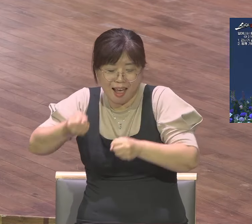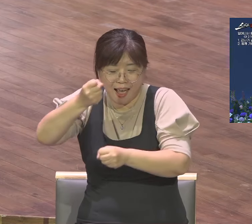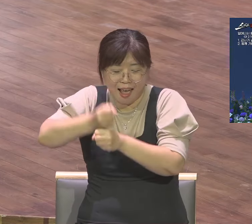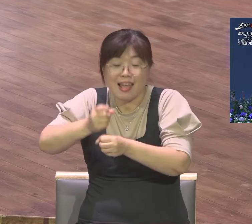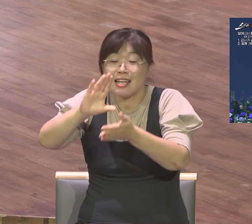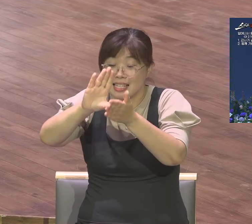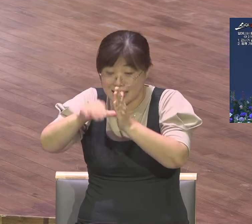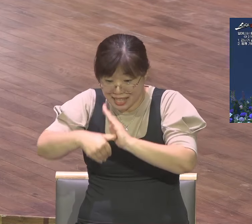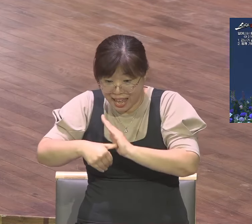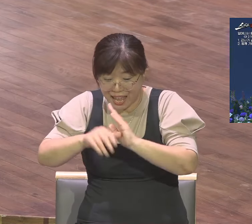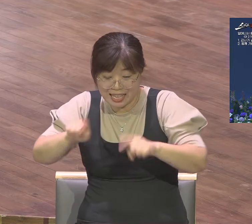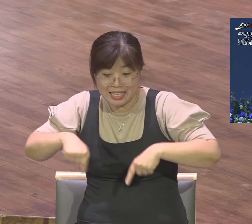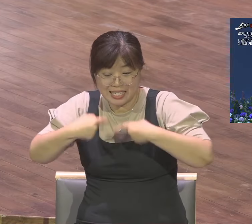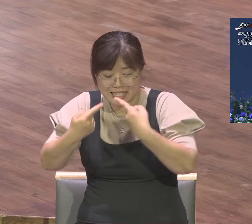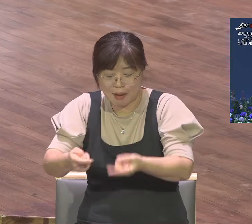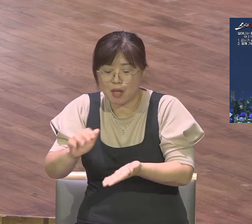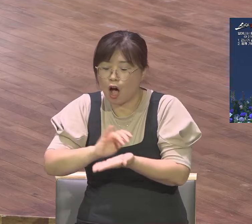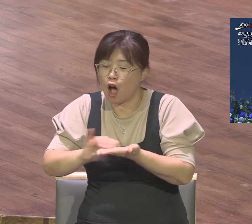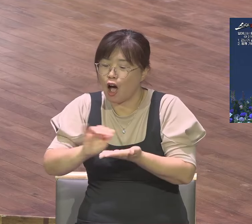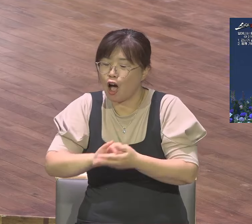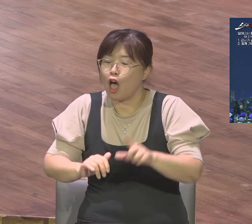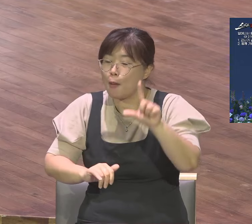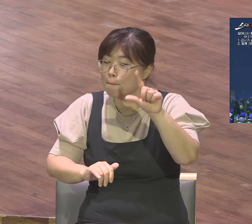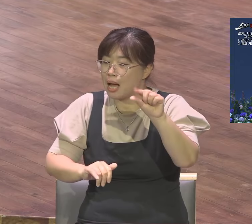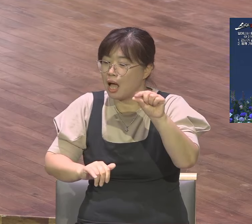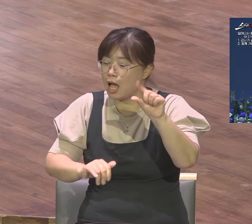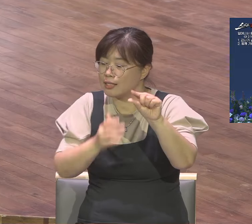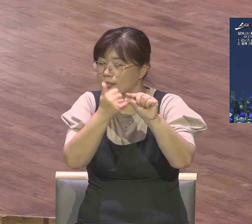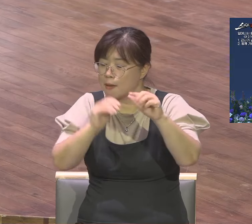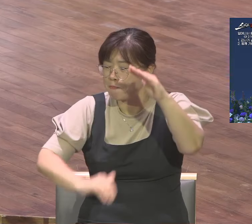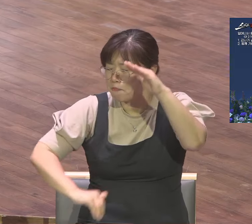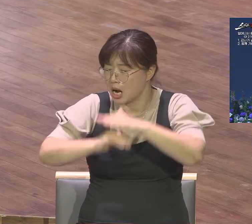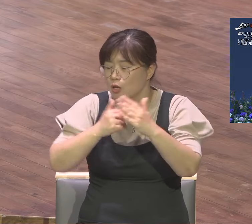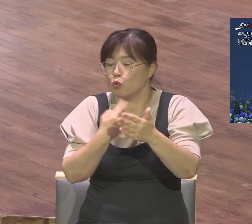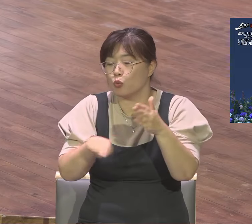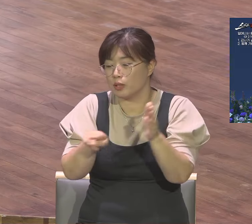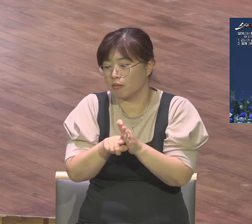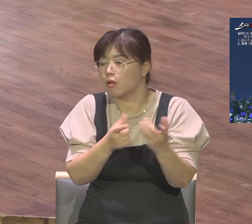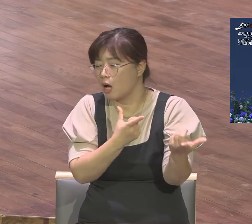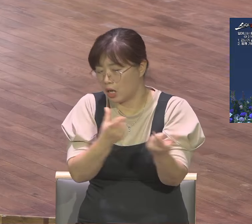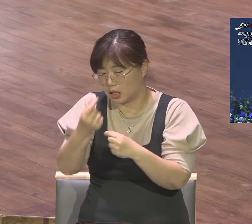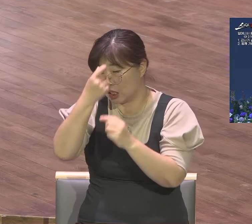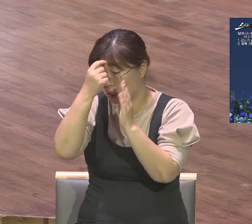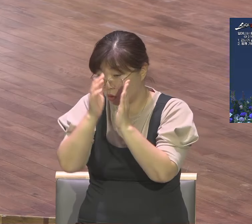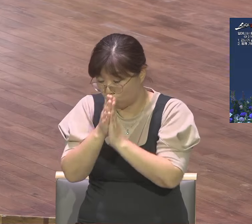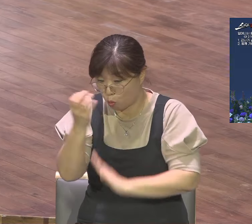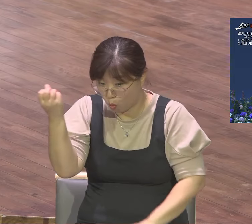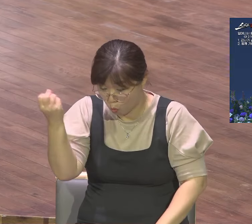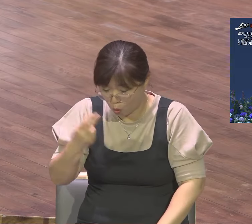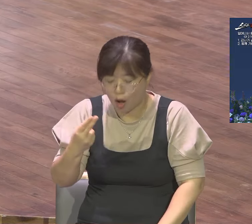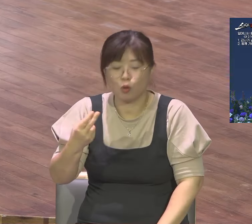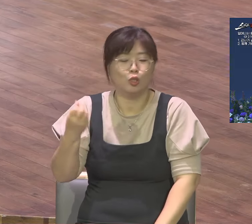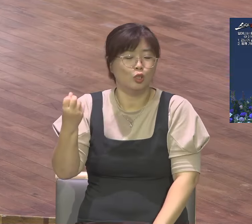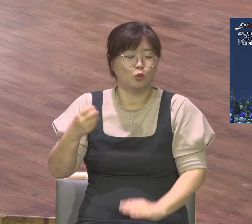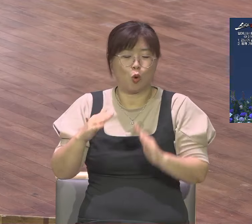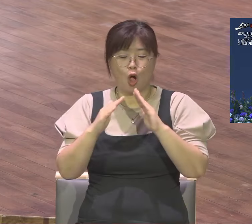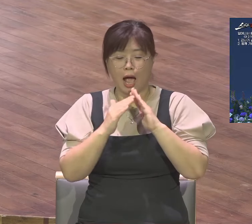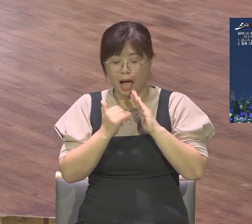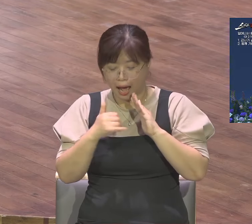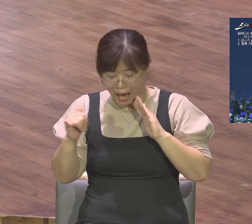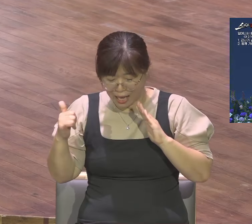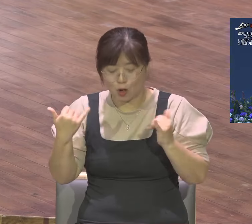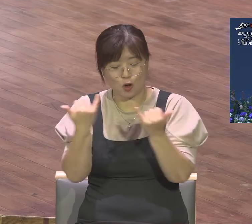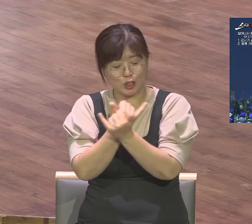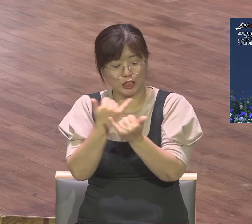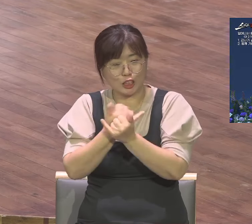출직하여 주옵소서. 권력 전도팀 통해서 가문복음화가 이루어지게 하여 주옵소서. 우리 사역자를 통해 마고 강수 서울 수도권에 4천